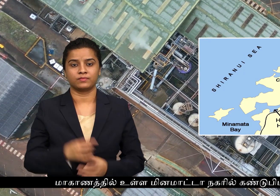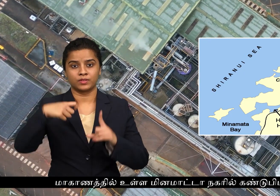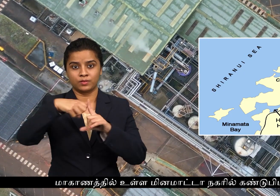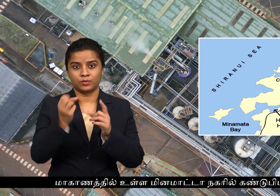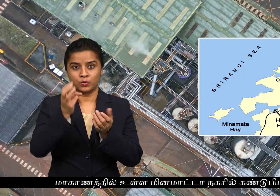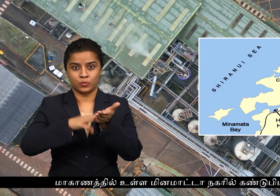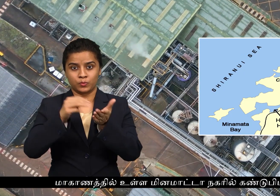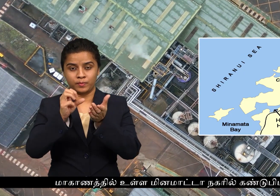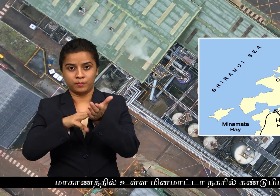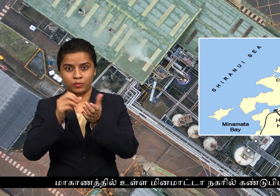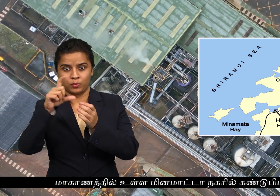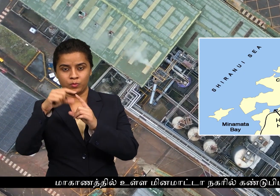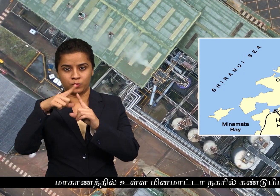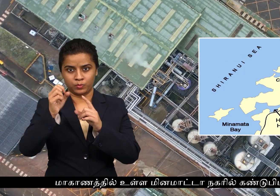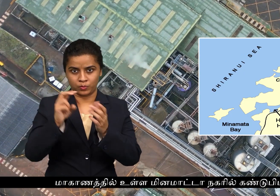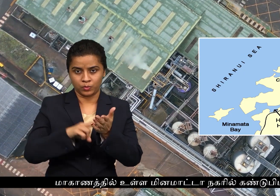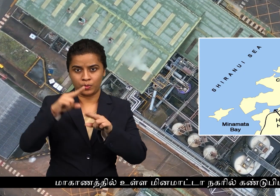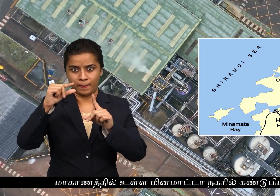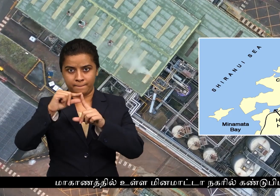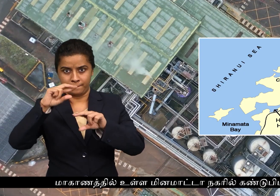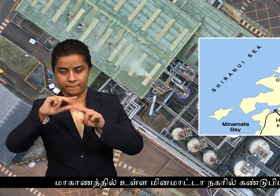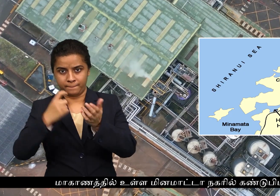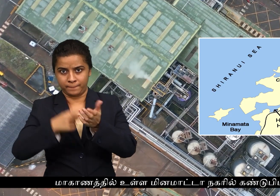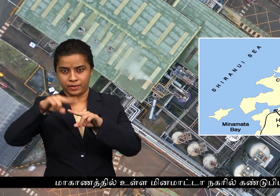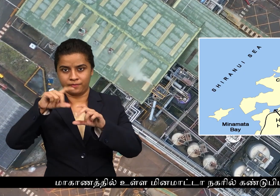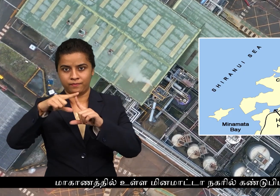உள்ள பினமாட்டா நகரில் கண்டுபிடிக்கப்பட்டது.